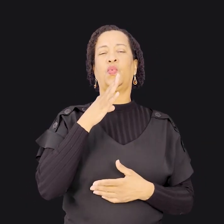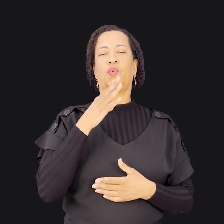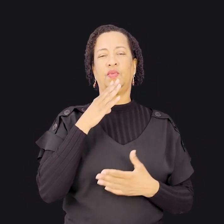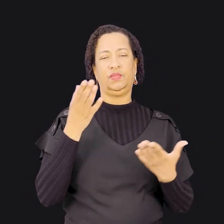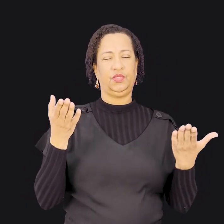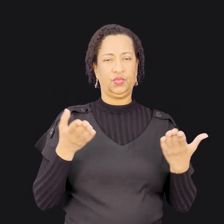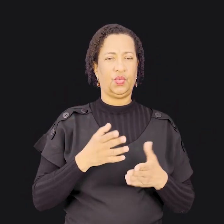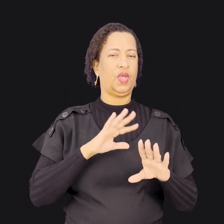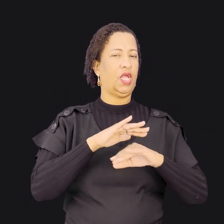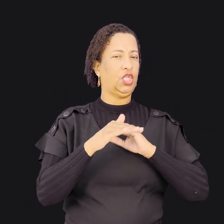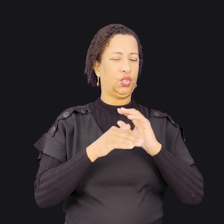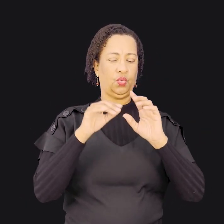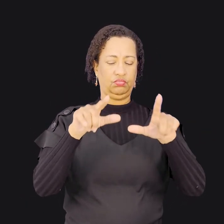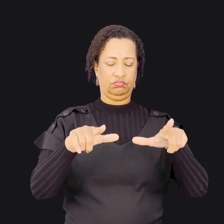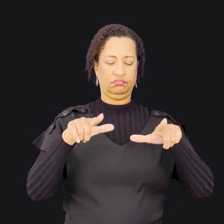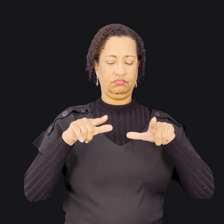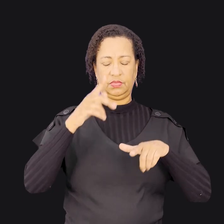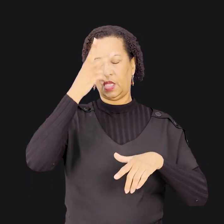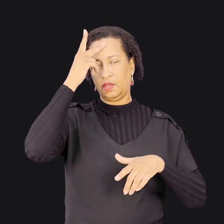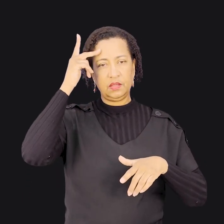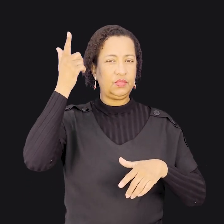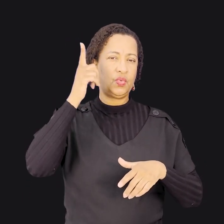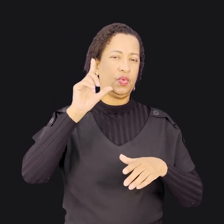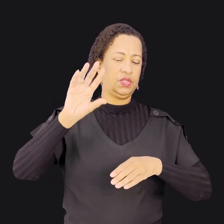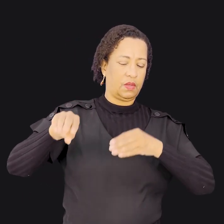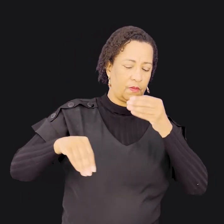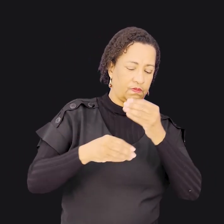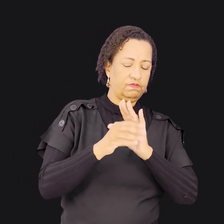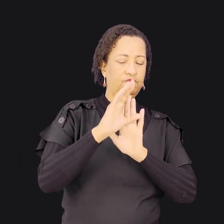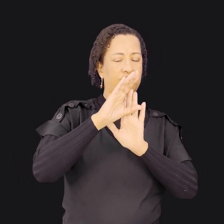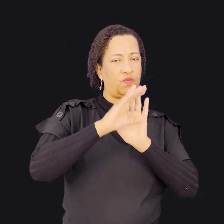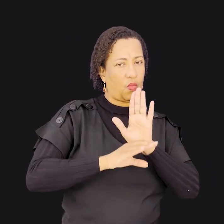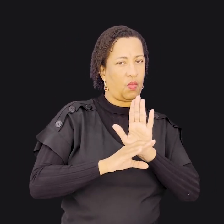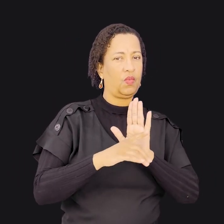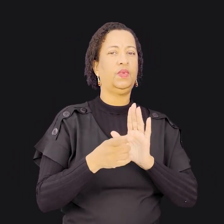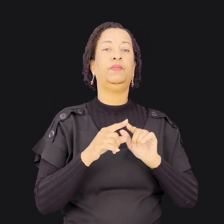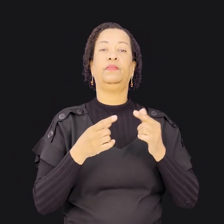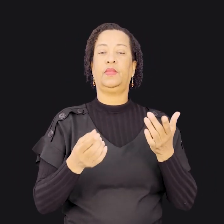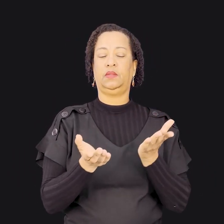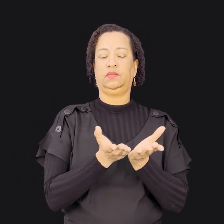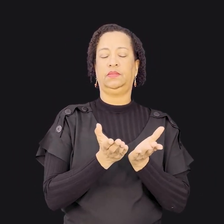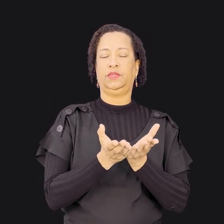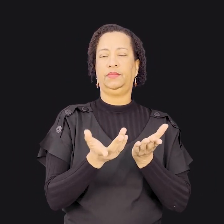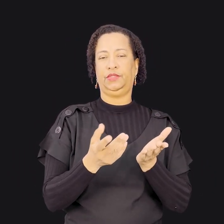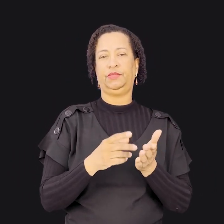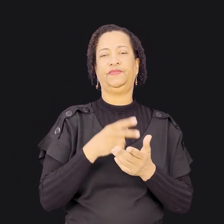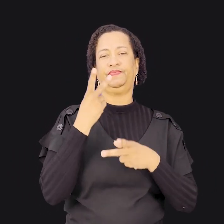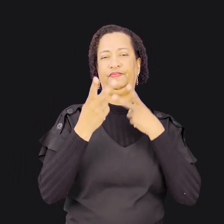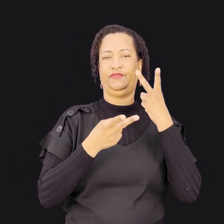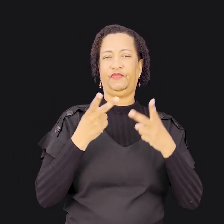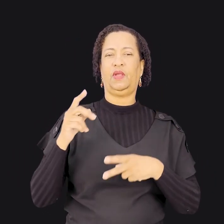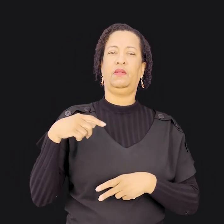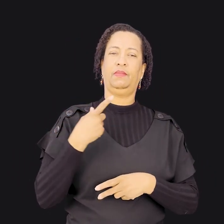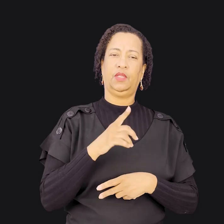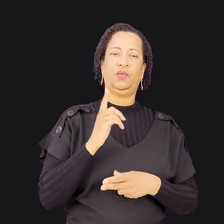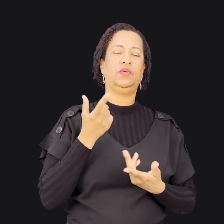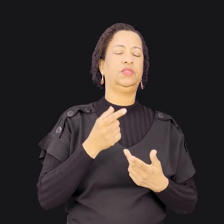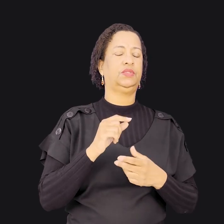conhecimento e todos os diplomas que uma pessoa consegue acrescentar ao seu currículo. Mas a Bíblia é consistente em nos dizer que a aplicação